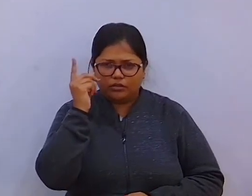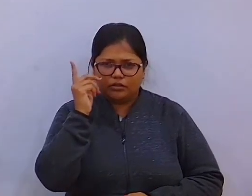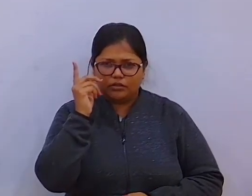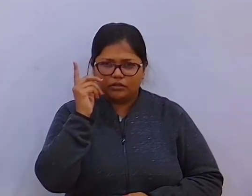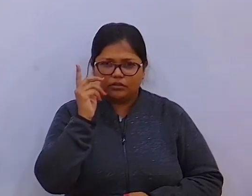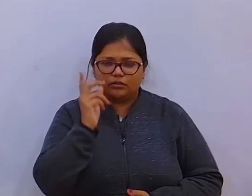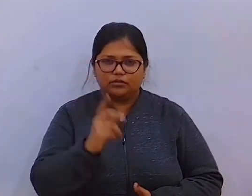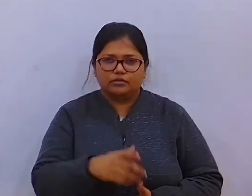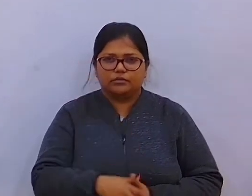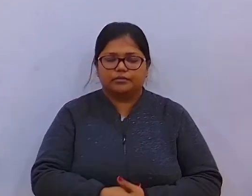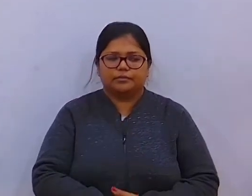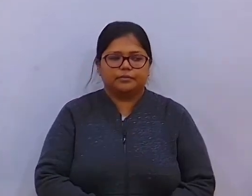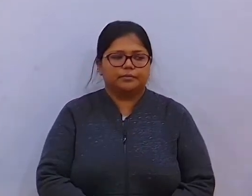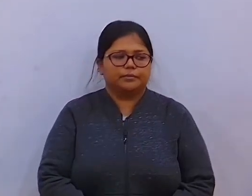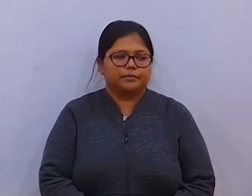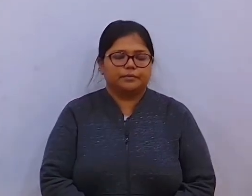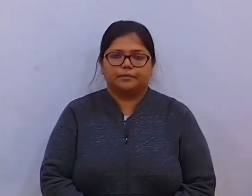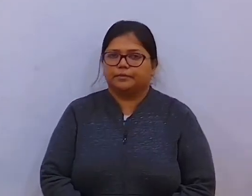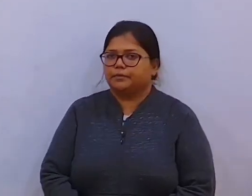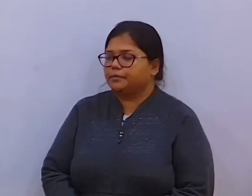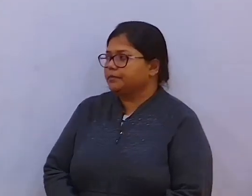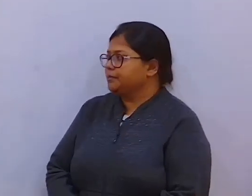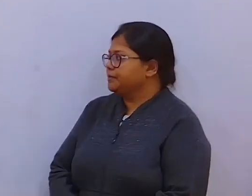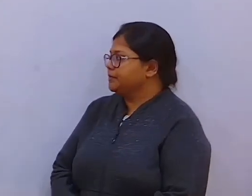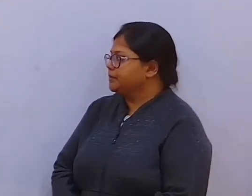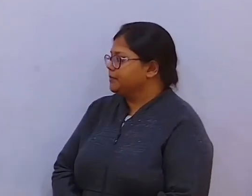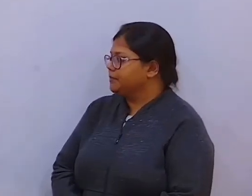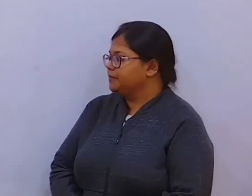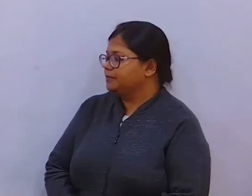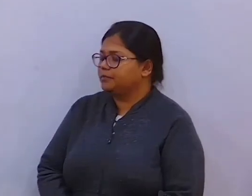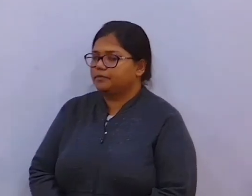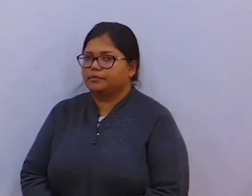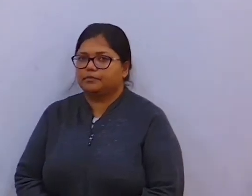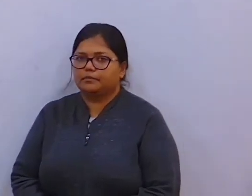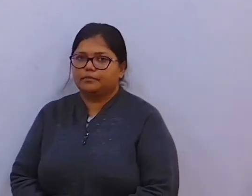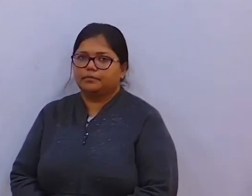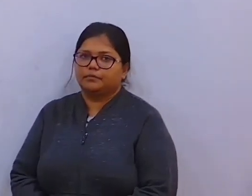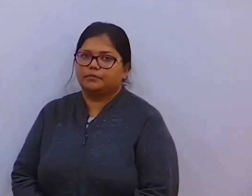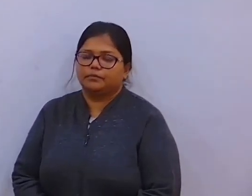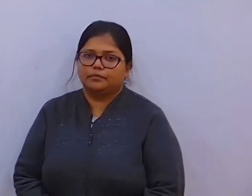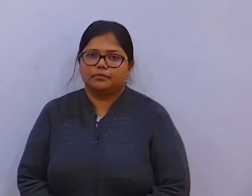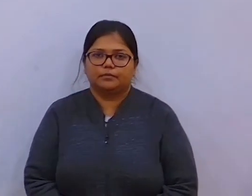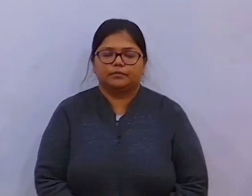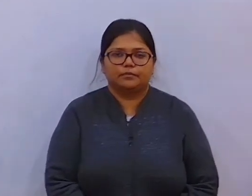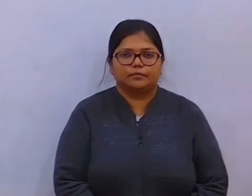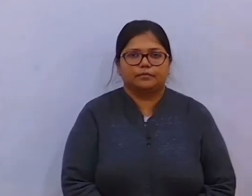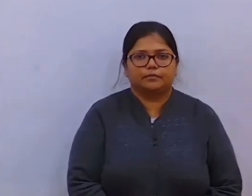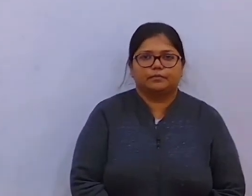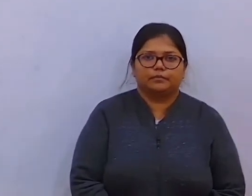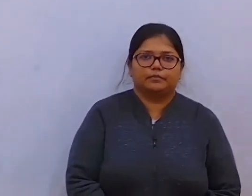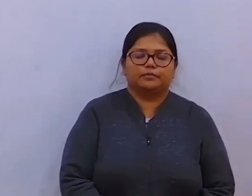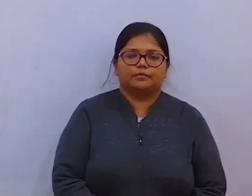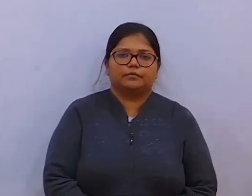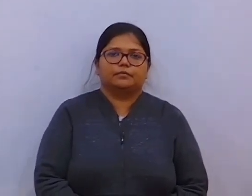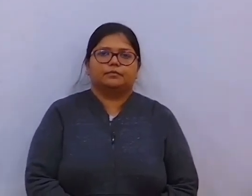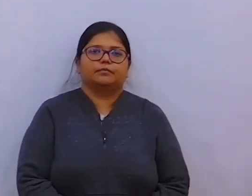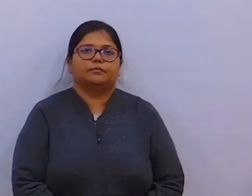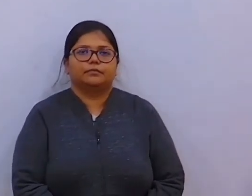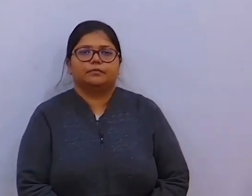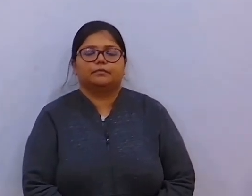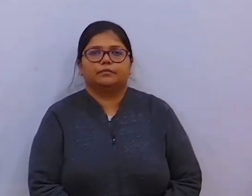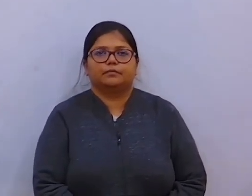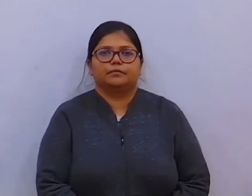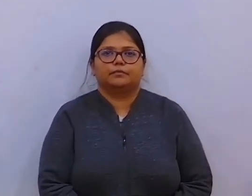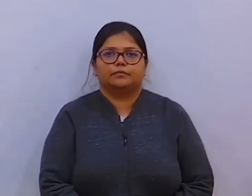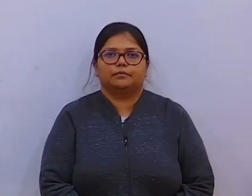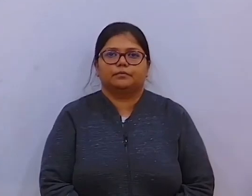है ना, उत्तरी गोलार्ध में, ये उत्तरी गोलार्ध और दक्षिणी गोलार्ध हो गया, ठीक, तो उत्तरी गोलार्ध में उत्तर